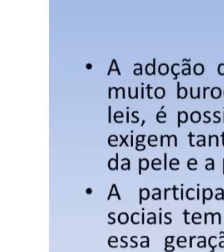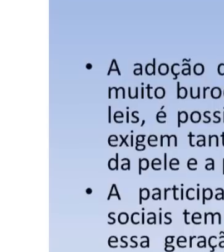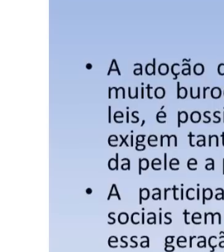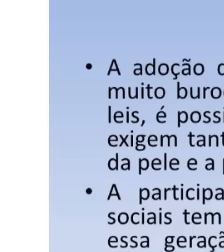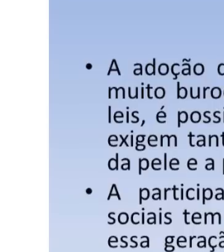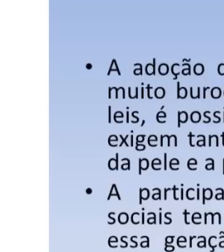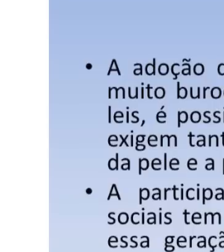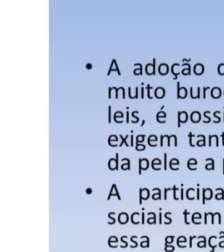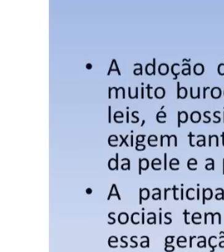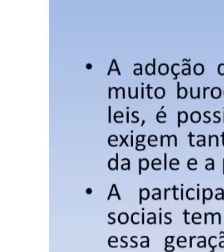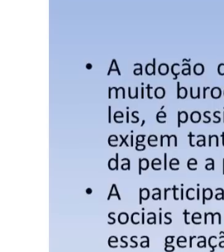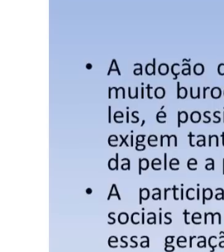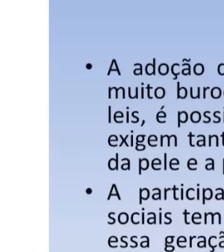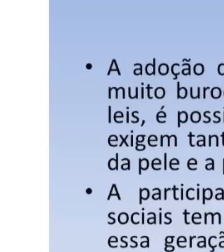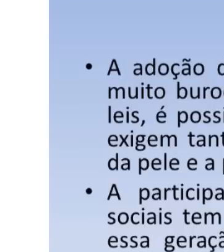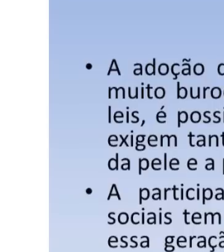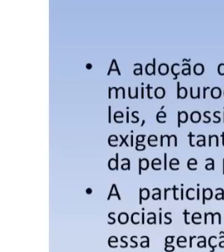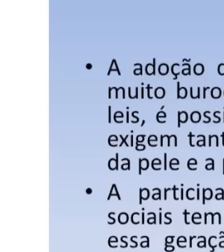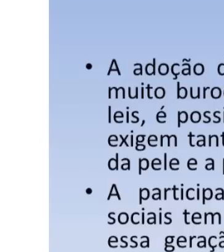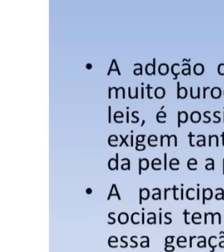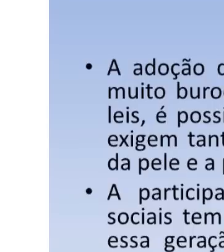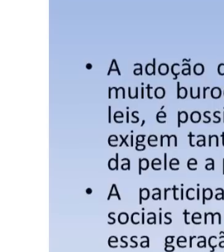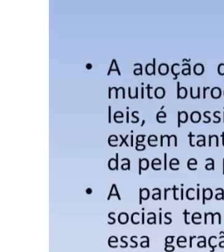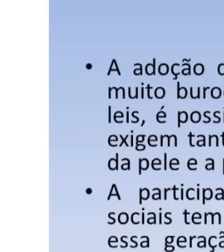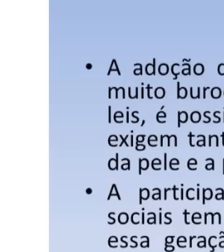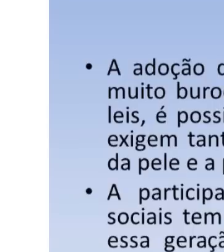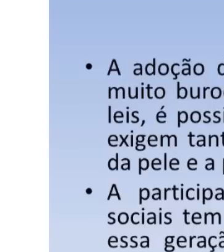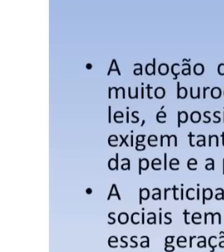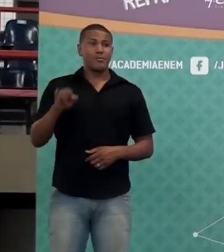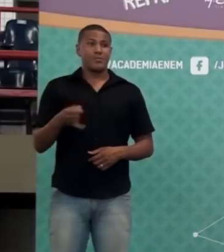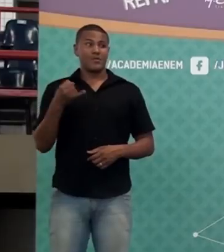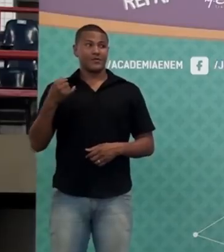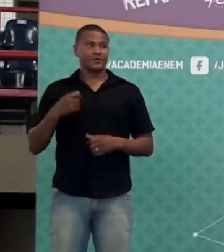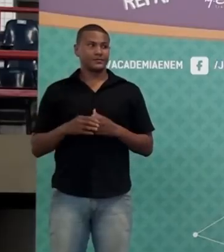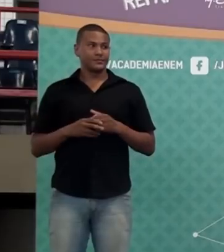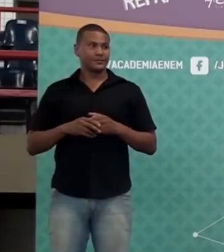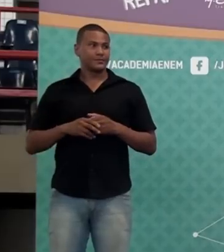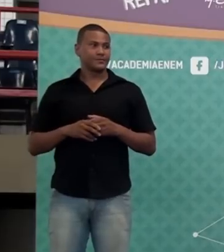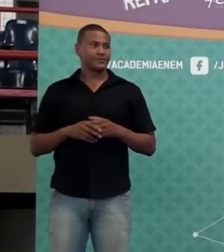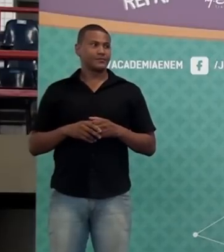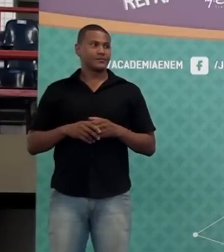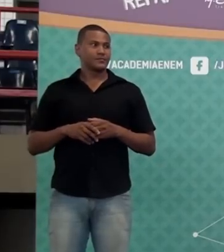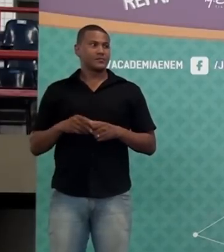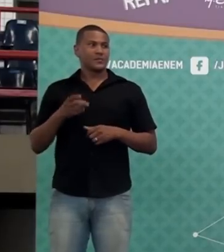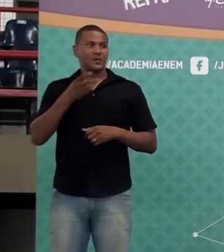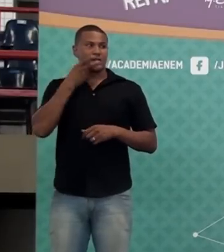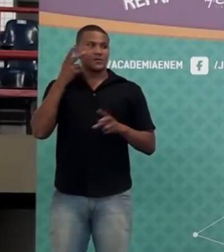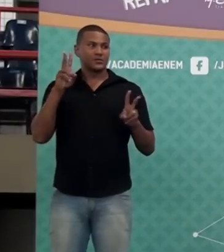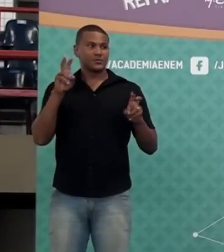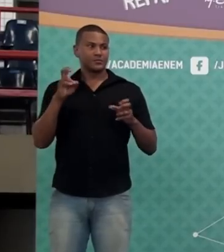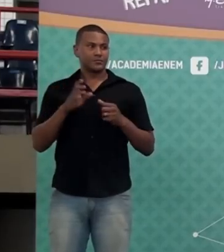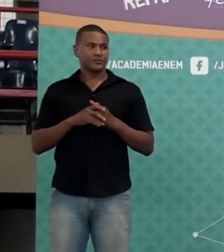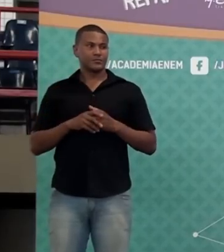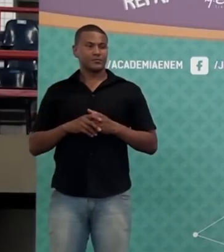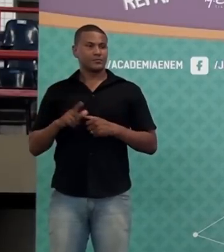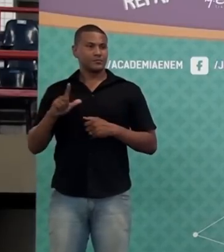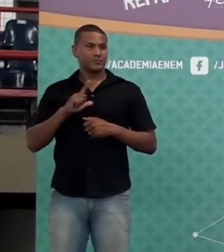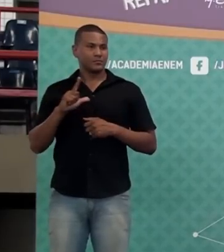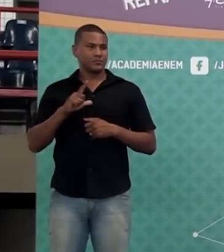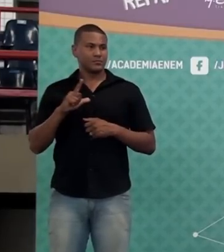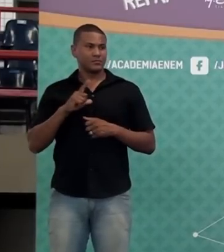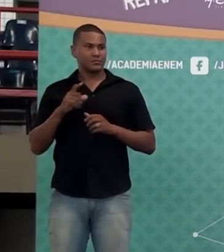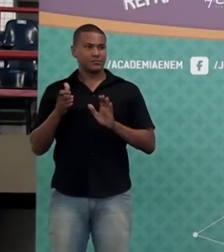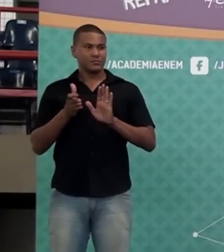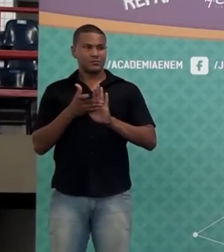Eu aproveito para falar de uma coisa. Neste parágrafo aí, na penúltima linha, vocês estão vendo